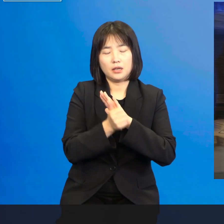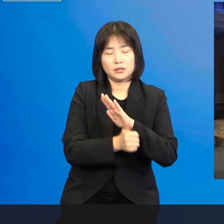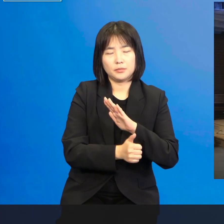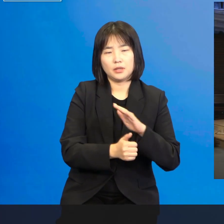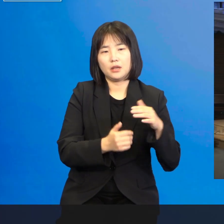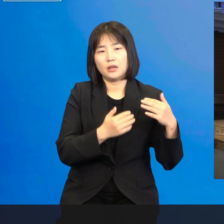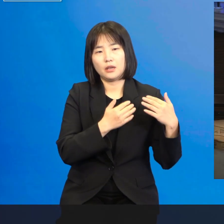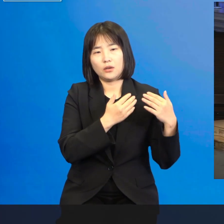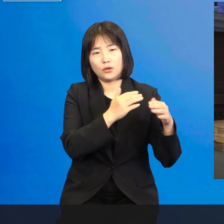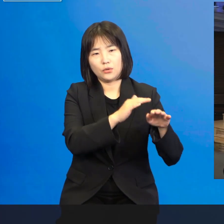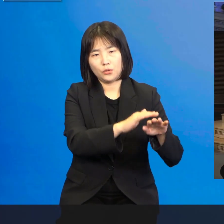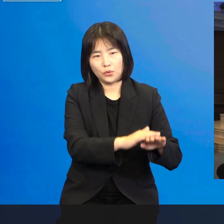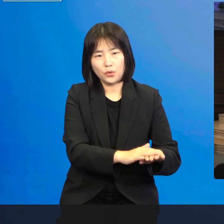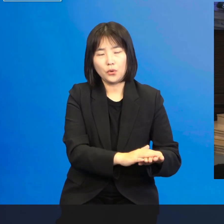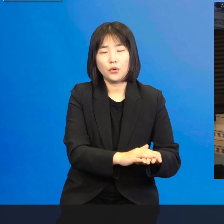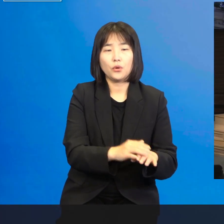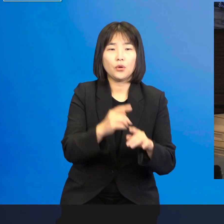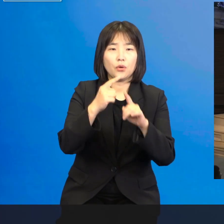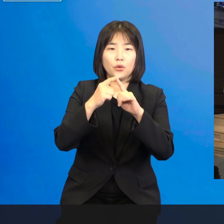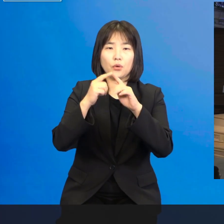두려움과 실패 내려놓고